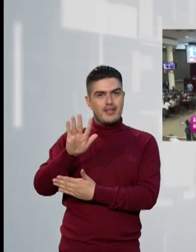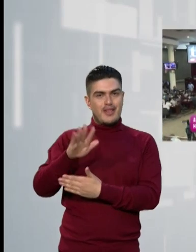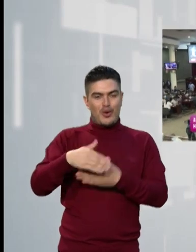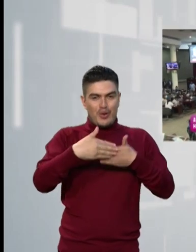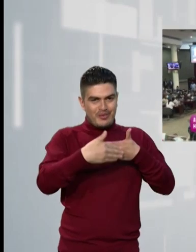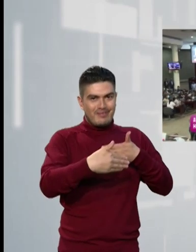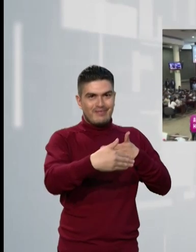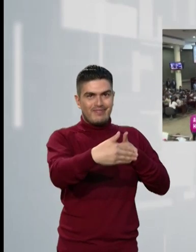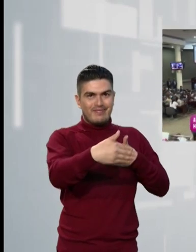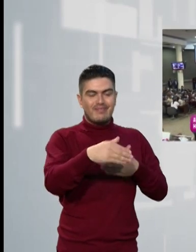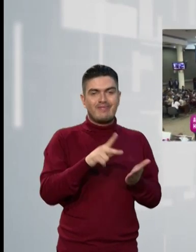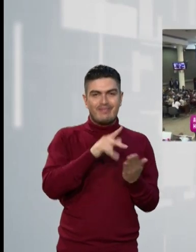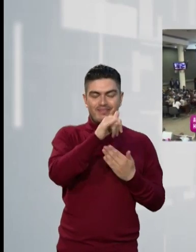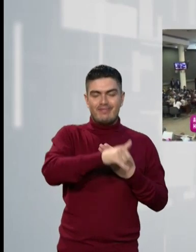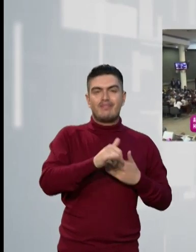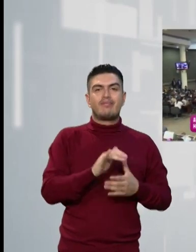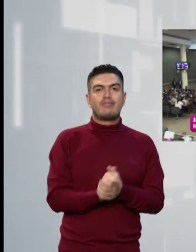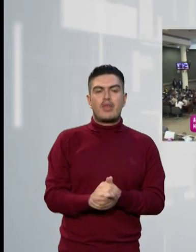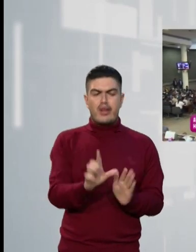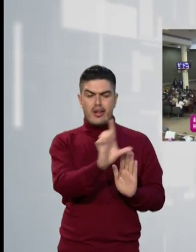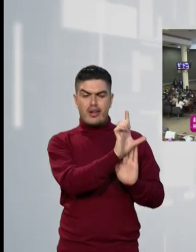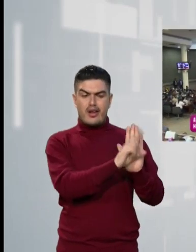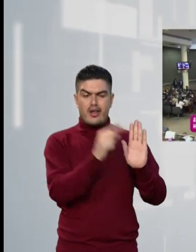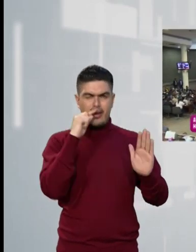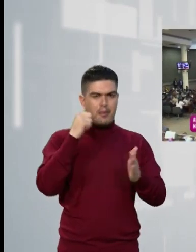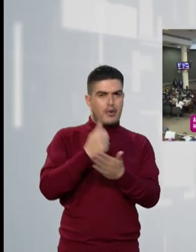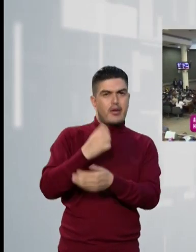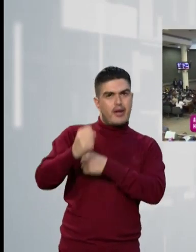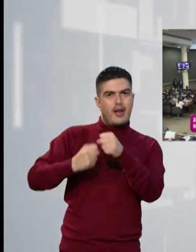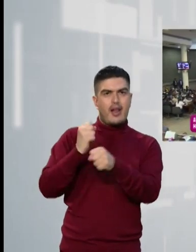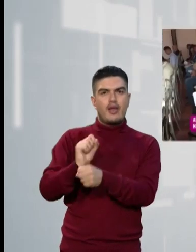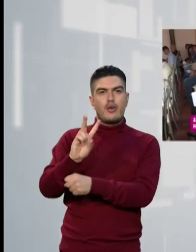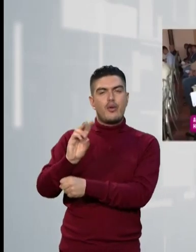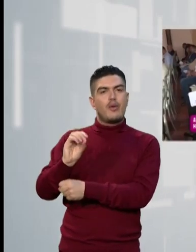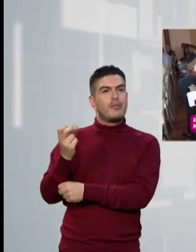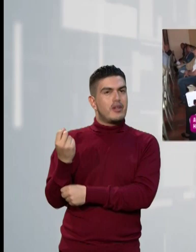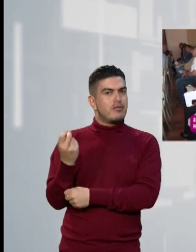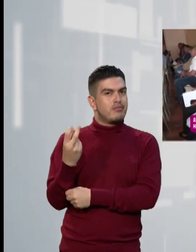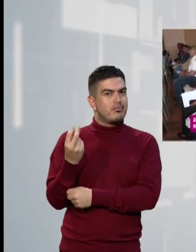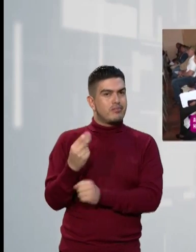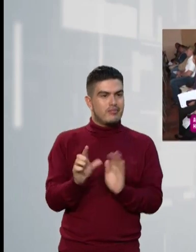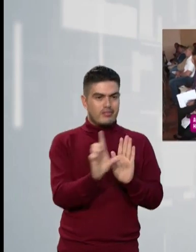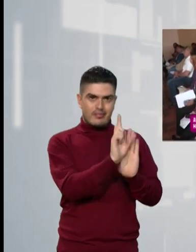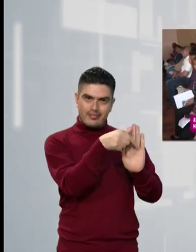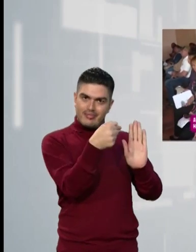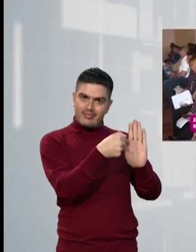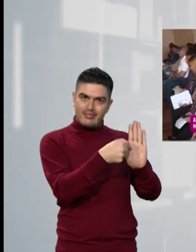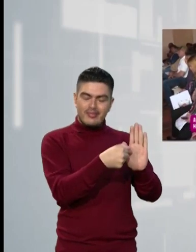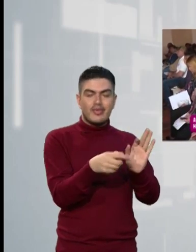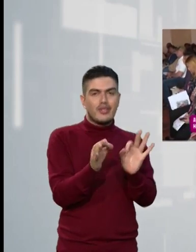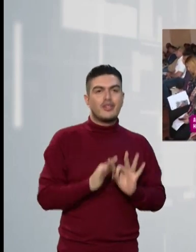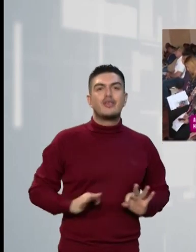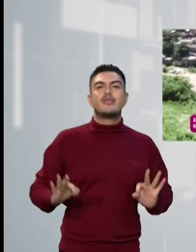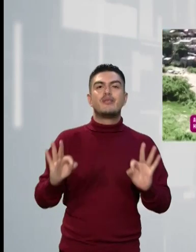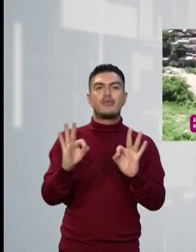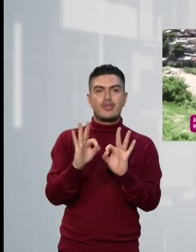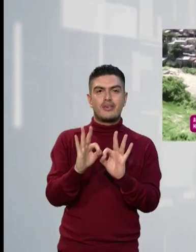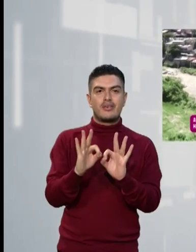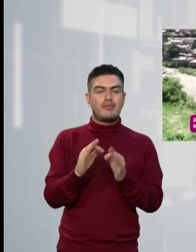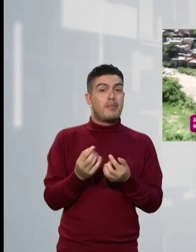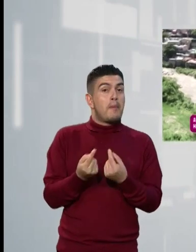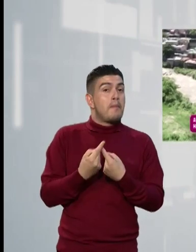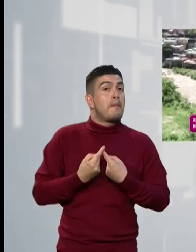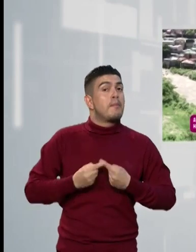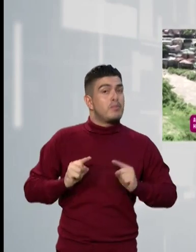seguridad alimentaria y nutricional aprobada en 2012 y que entró en vigor desde 2013 desempeña un papel fundamental en esta circunstancia sin